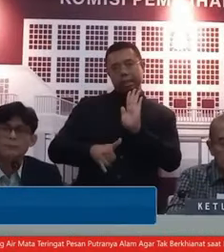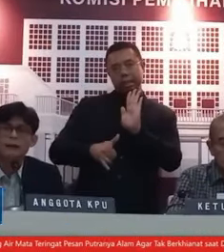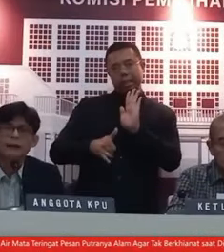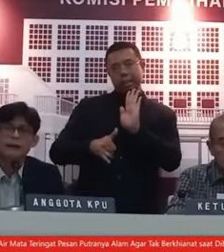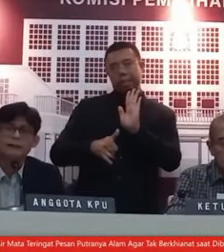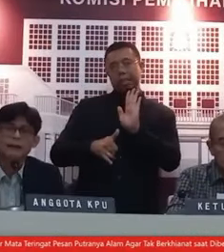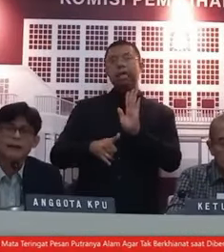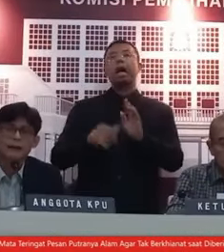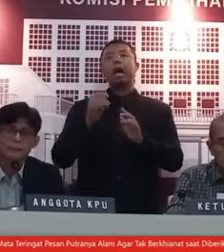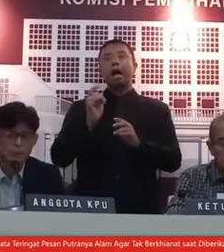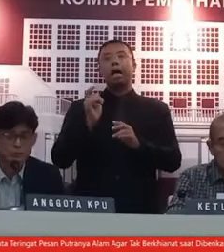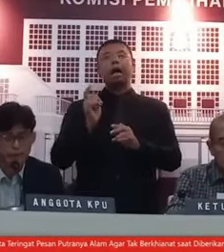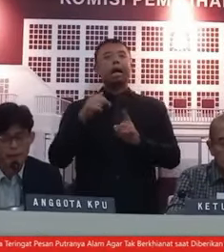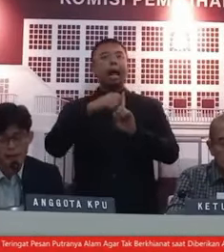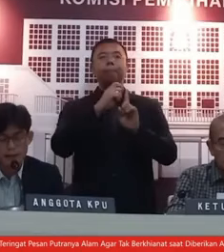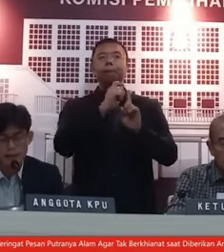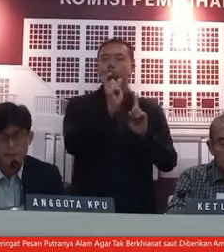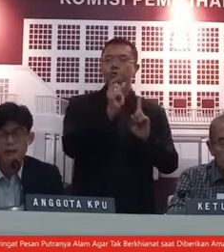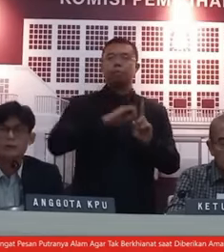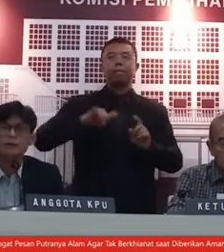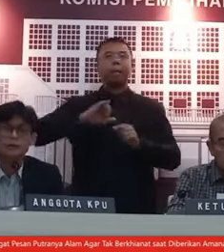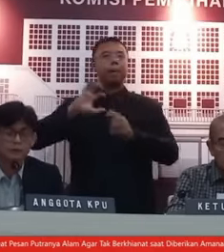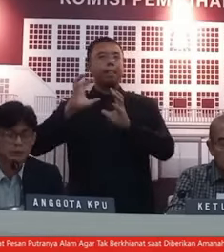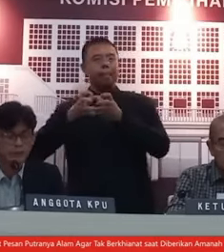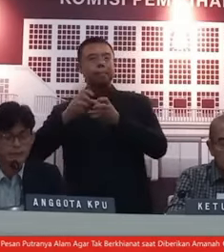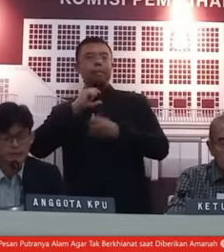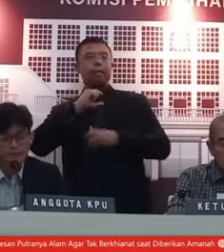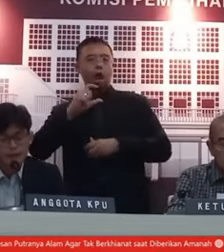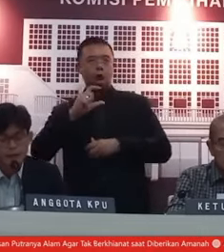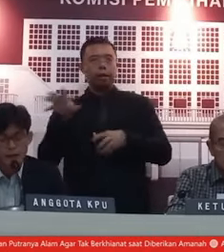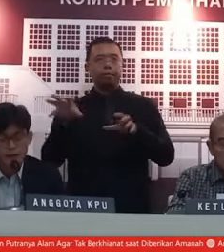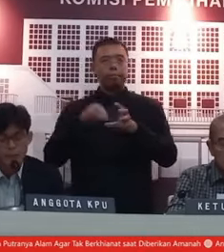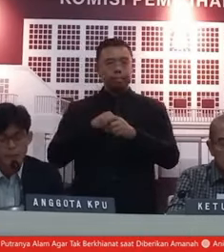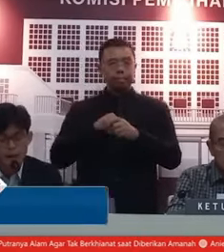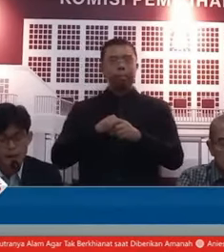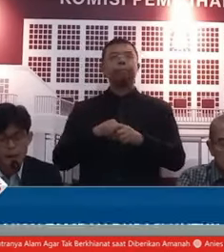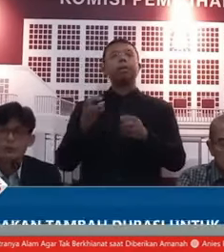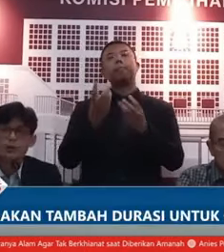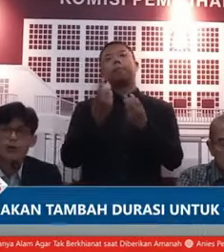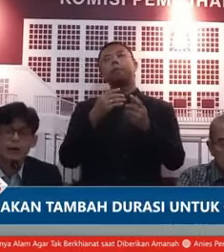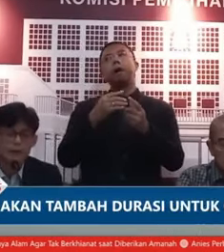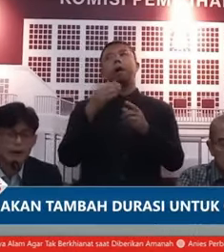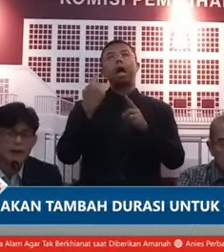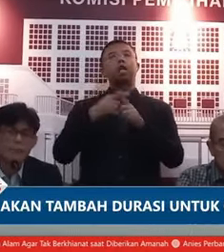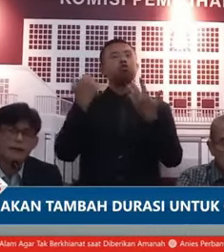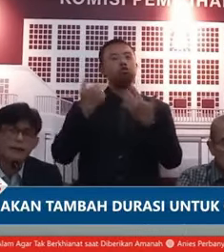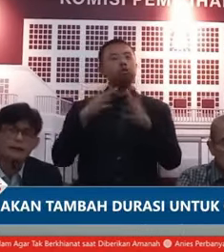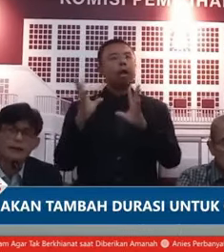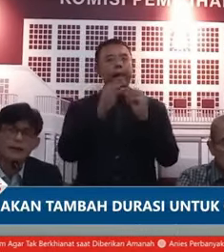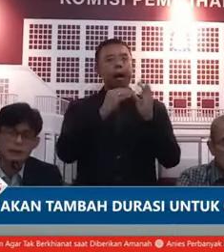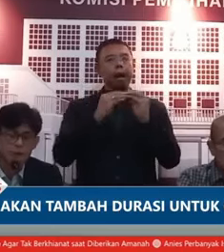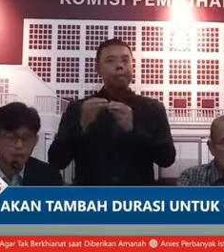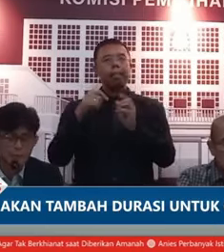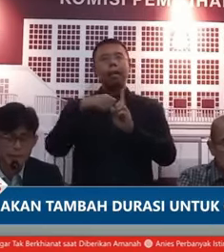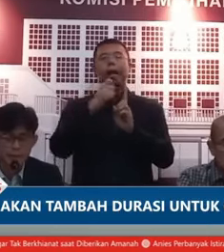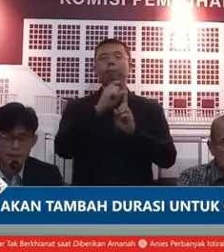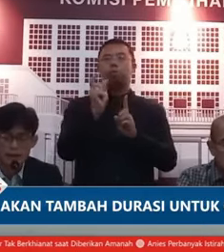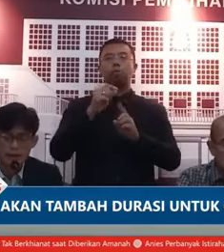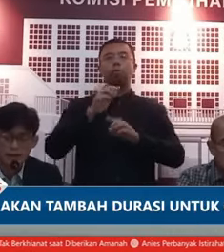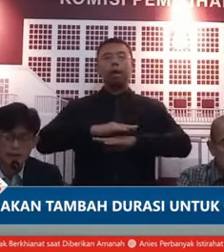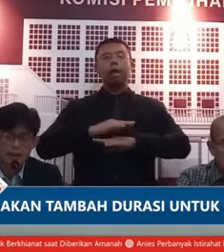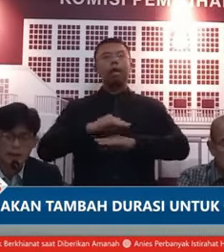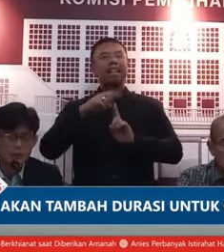hasil rapat disepakati bahwa durasi segmen ke-6 mulanya 2 menit jadi 4 menit. Menurut Agus, meski ada perubahan